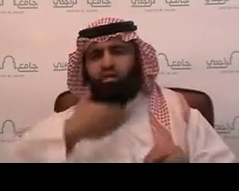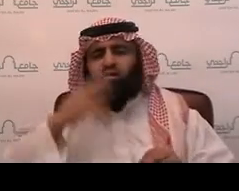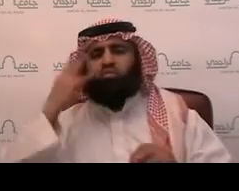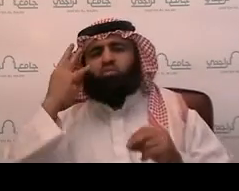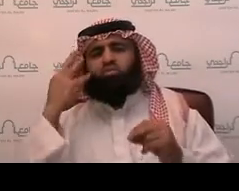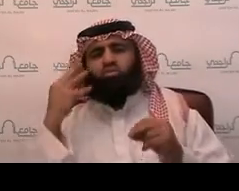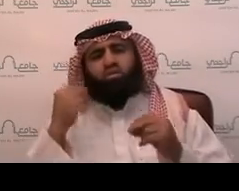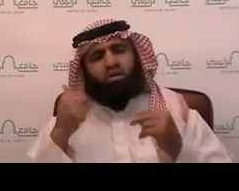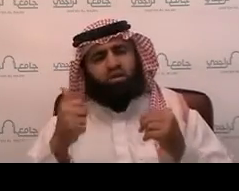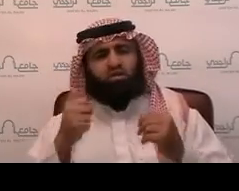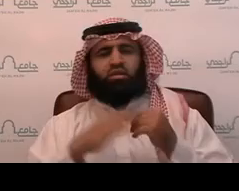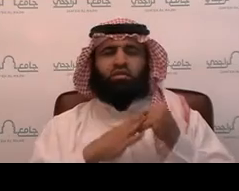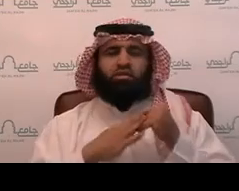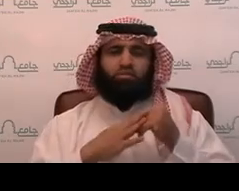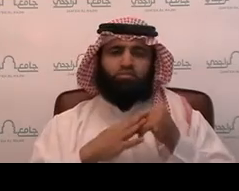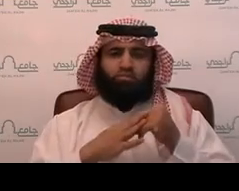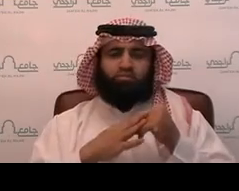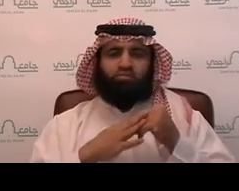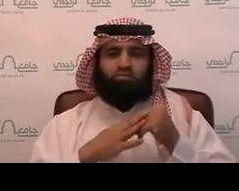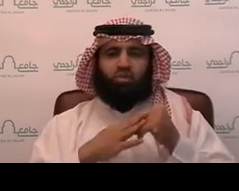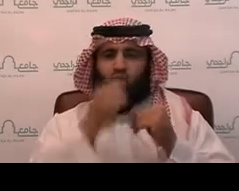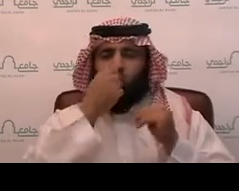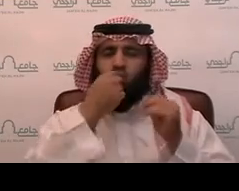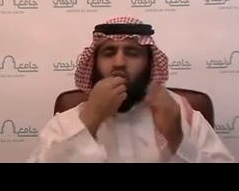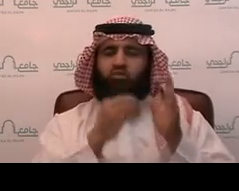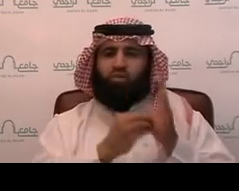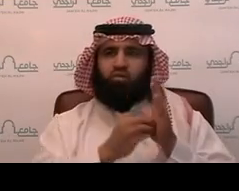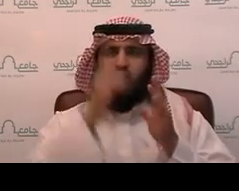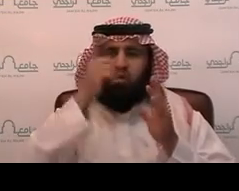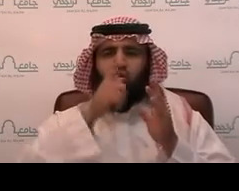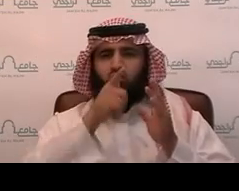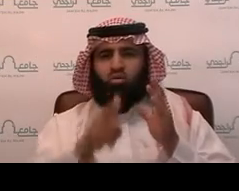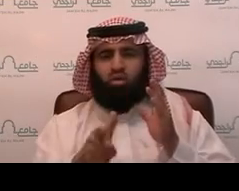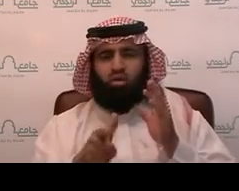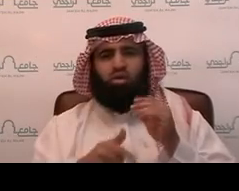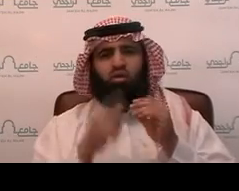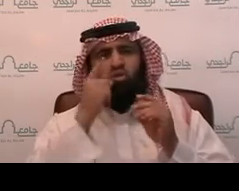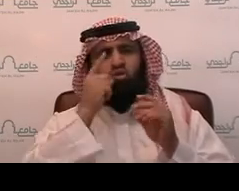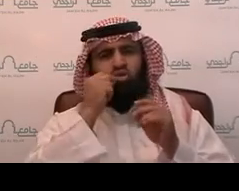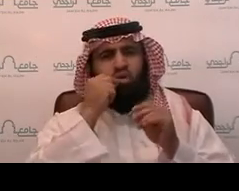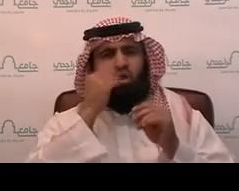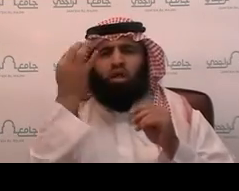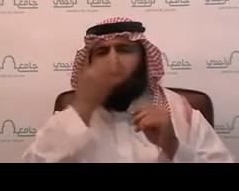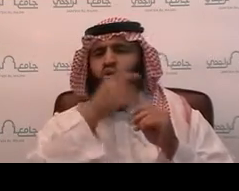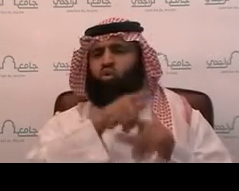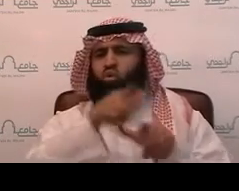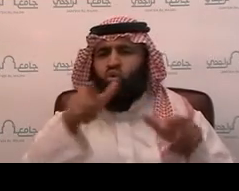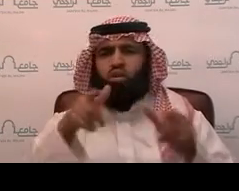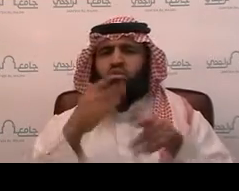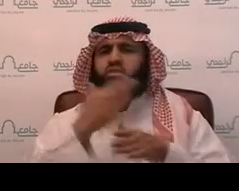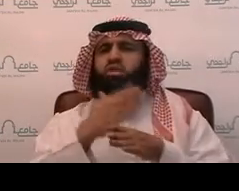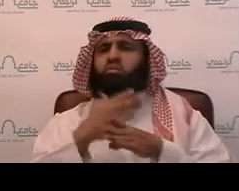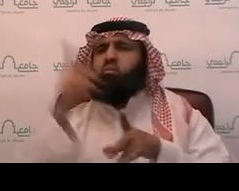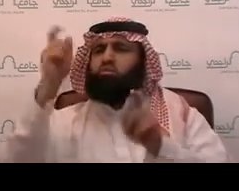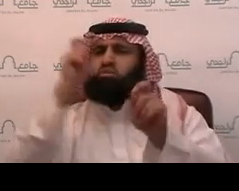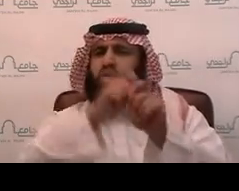الناسين لما ذكروا به. قال جل وعلا: وإذ قالت أمة منهم لم تعظون قوما الله مهلكهم